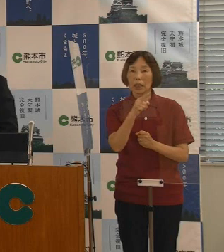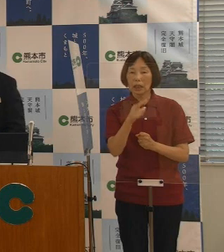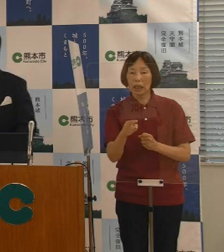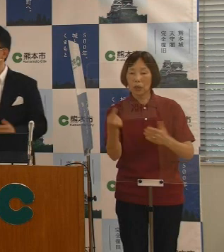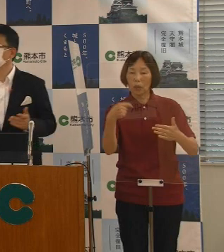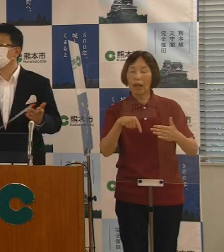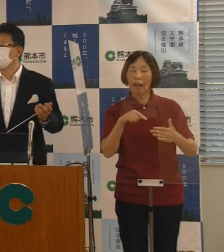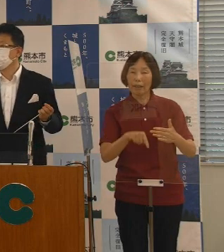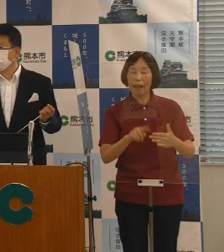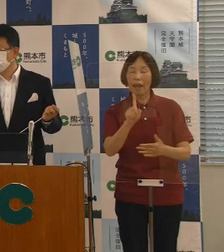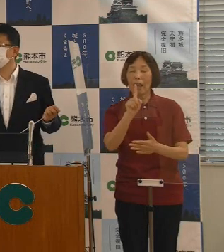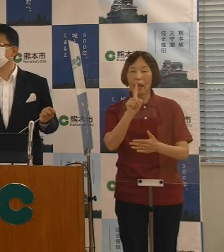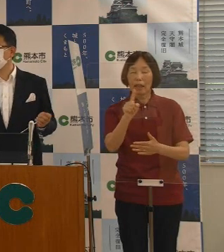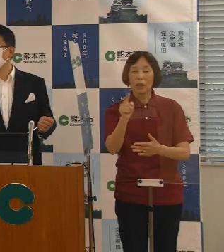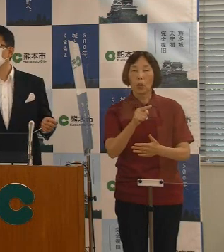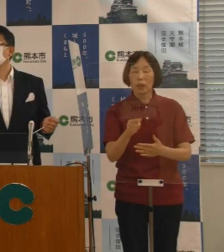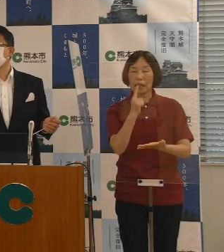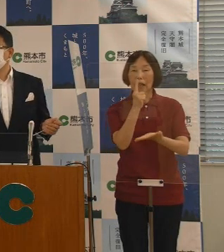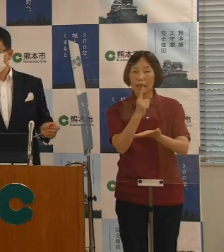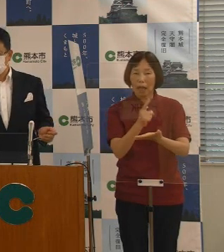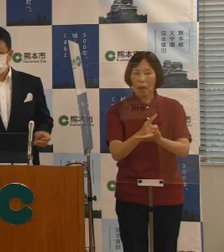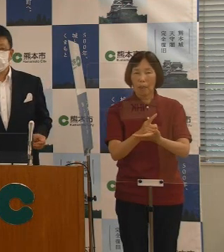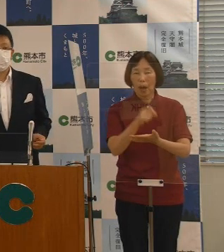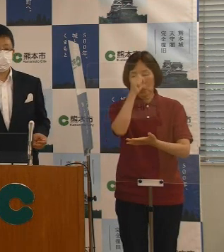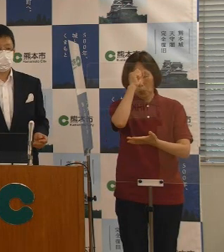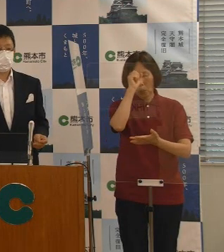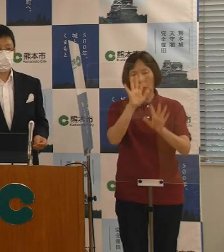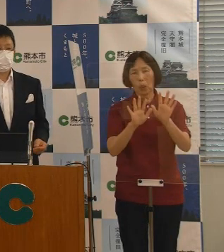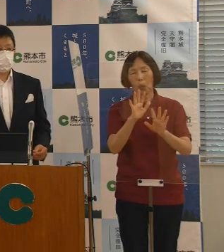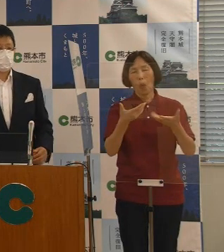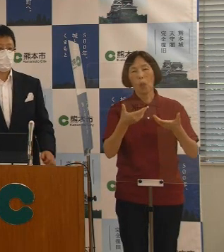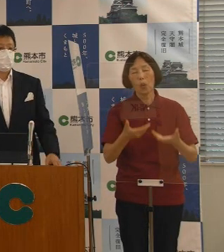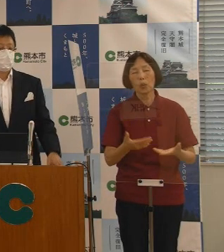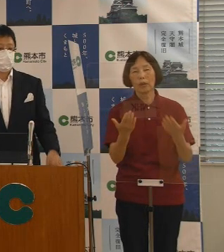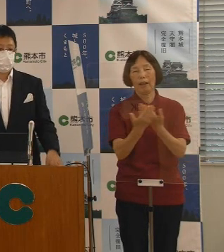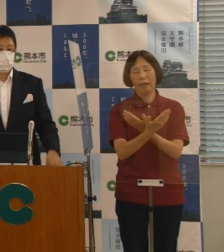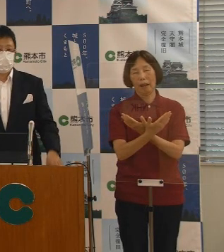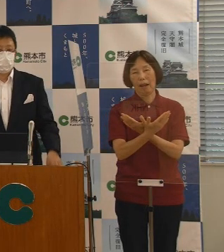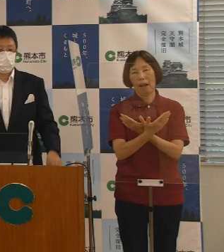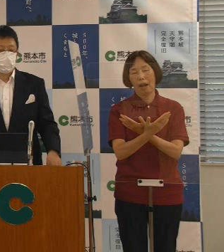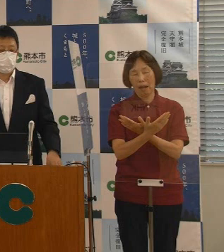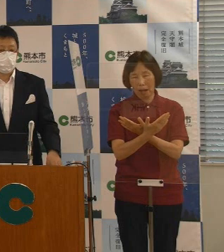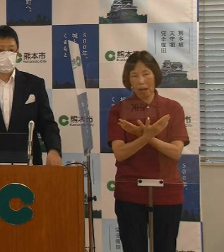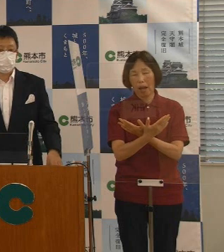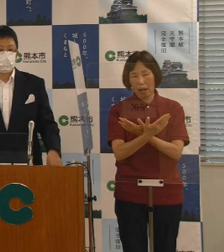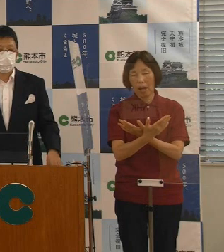63名のうち 1名だけ重症化された方がいらっしゃって、まあ、その方は、